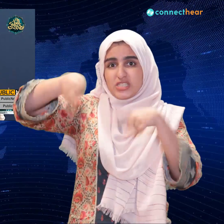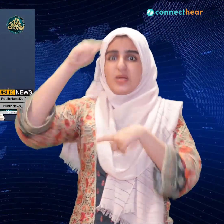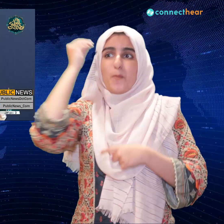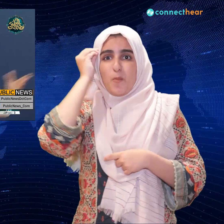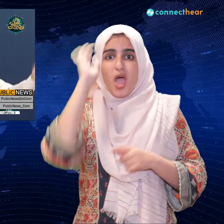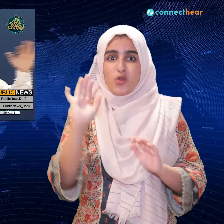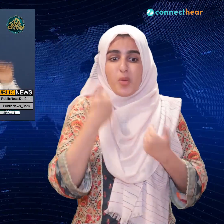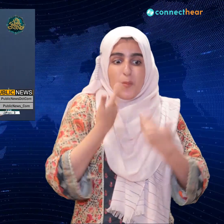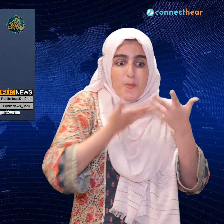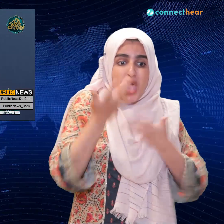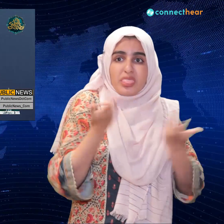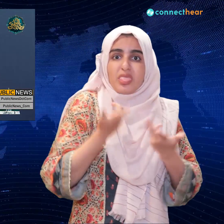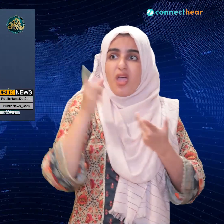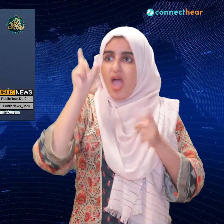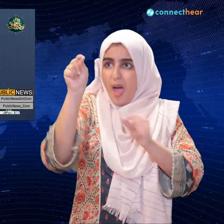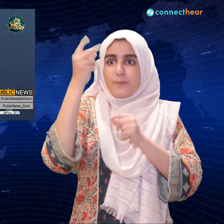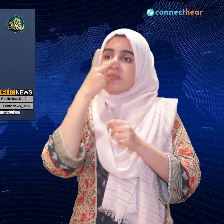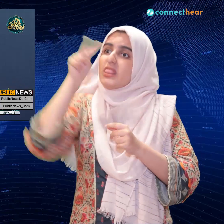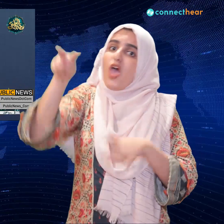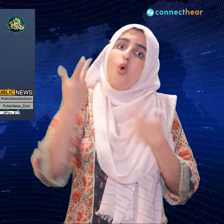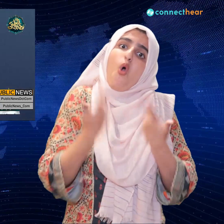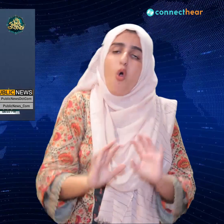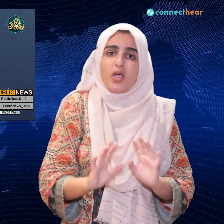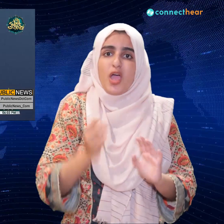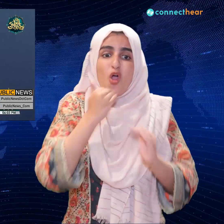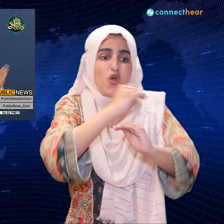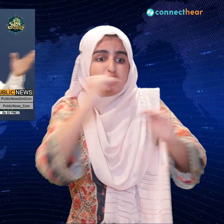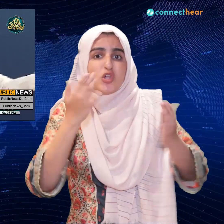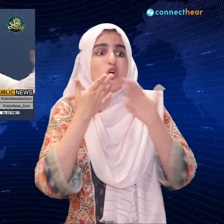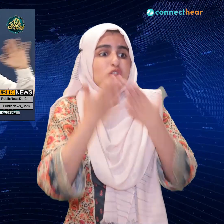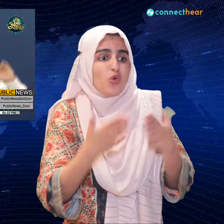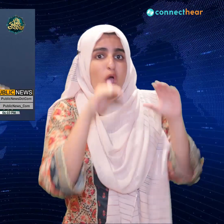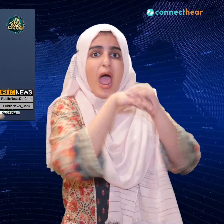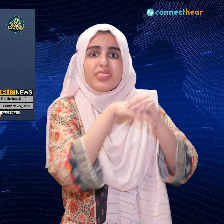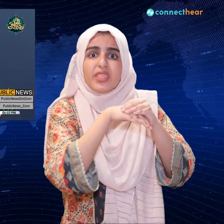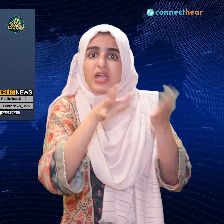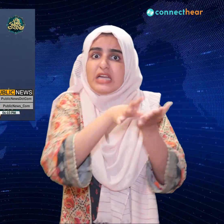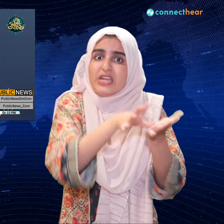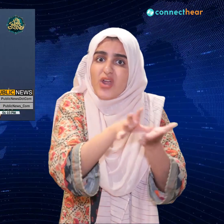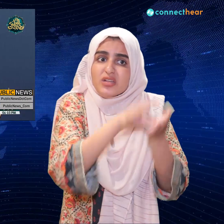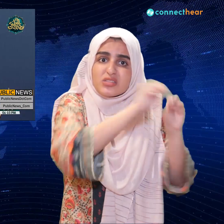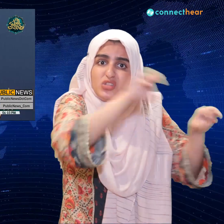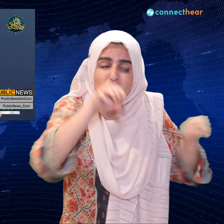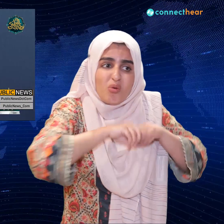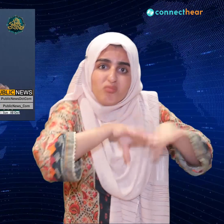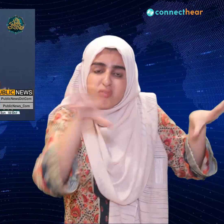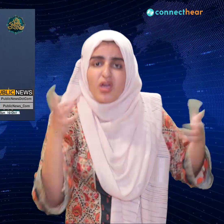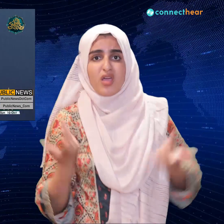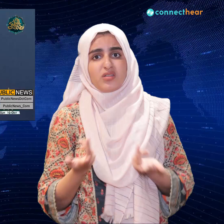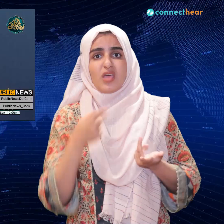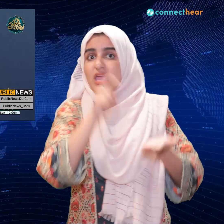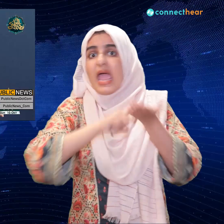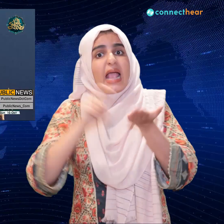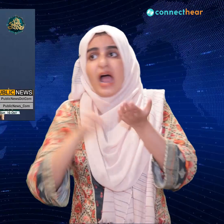باتیں کر رہا ہوں کہ کیا گزر رہی ہے ان کے گھروں پہ. اسکولوں کے اندر کیا ہو رہا ہے آج کل، ڈرگز کیسے اسکولوں میں چلی گئی ہیں. یہ صرف قانون سے